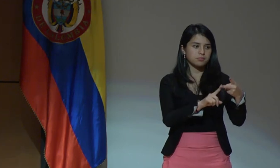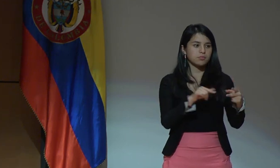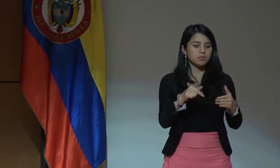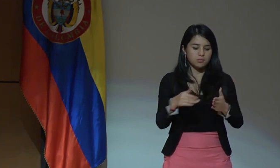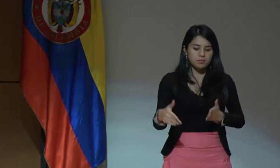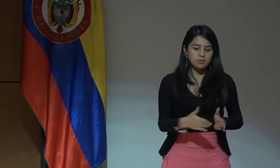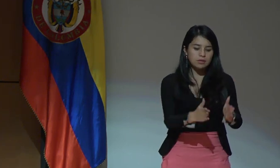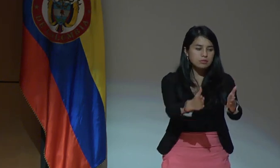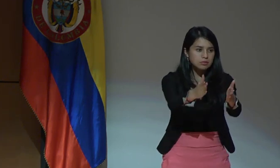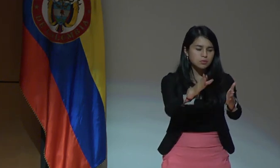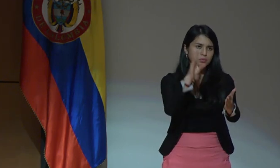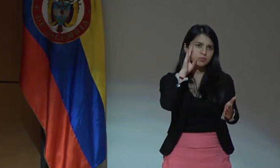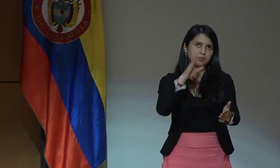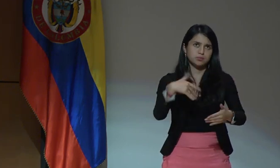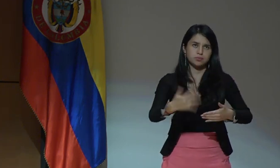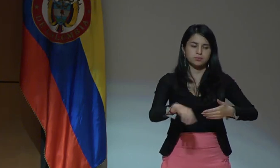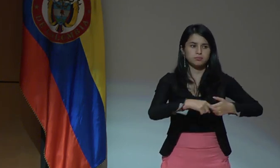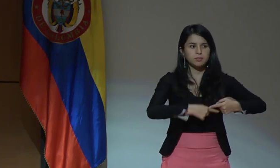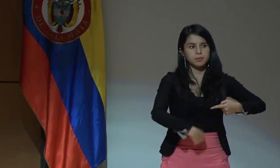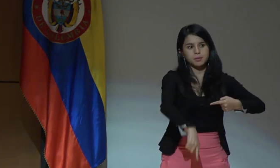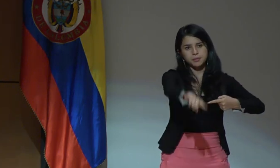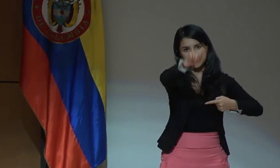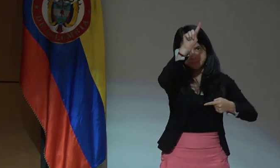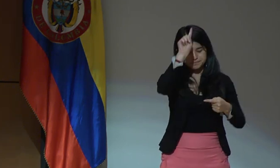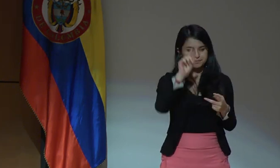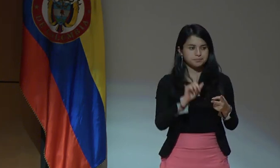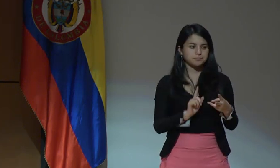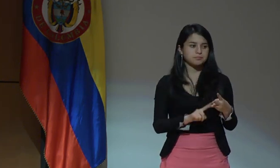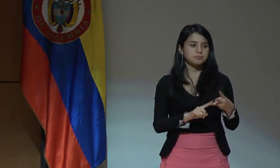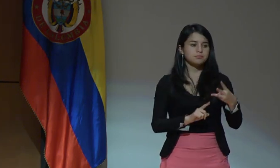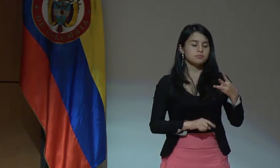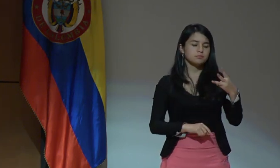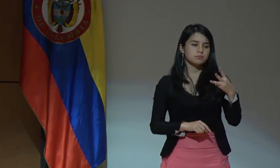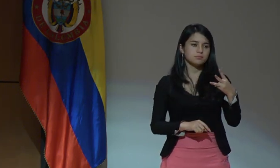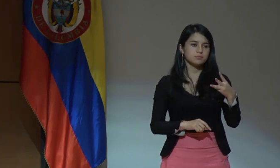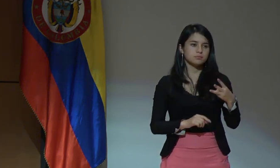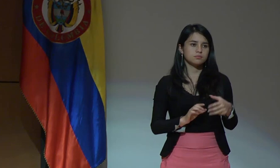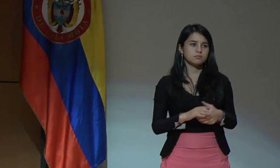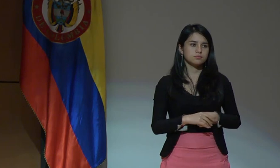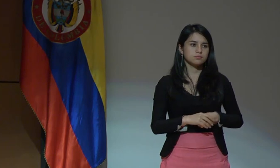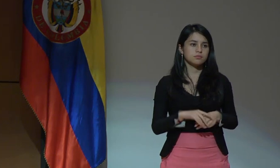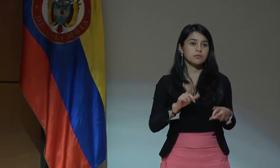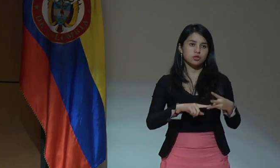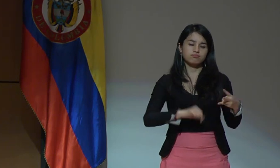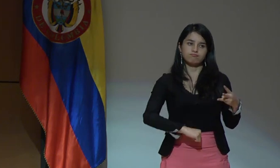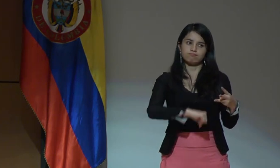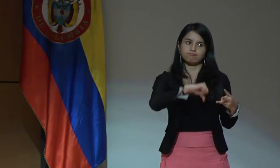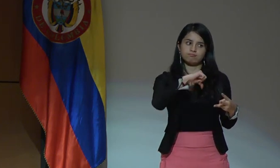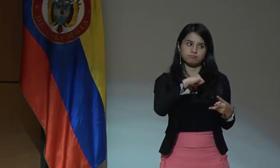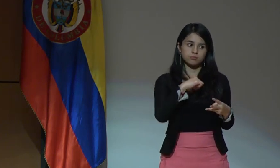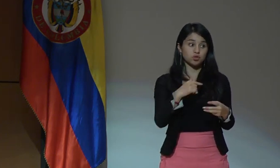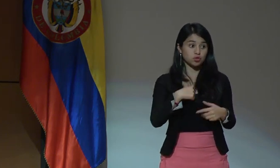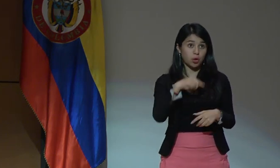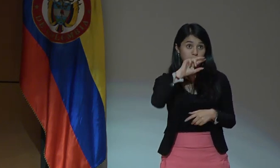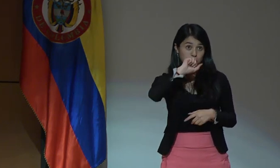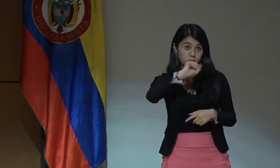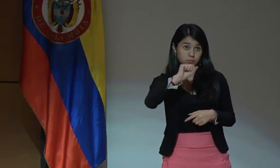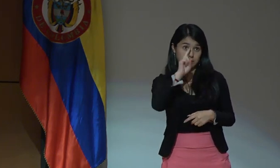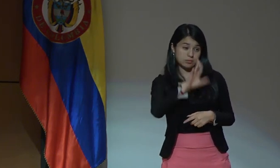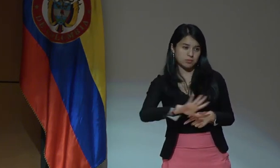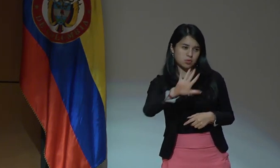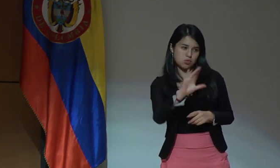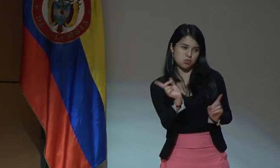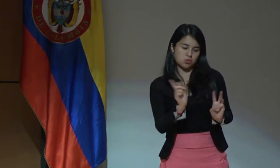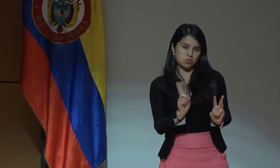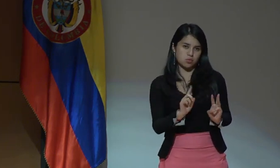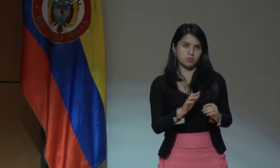camino es larguísimo, de largo aliento, maratónico. Tres, que es lo que me pone muy orgulloso, yo no soy nacionalista, pues, pero